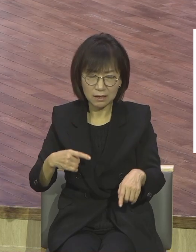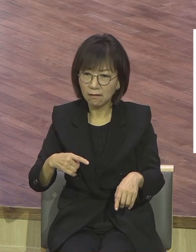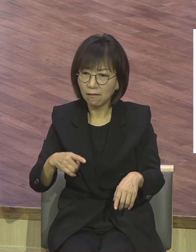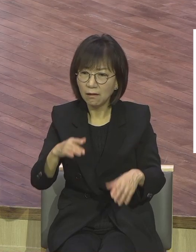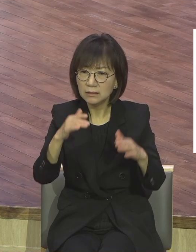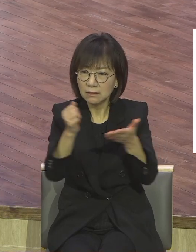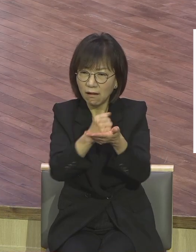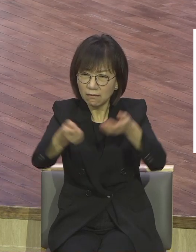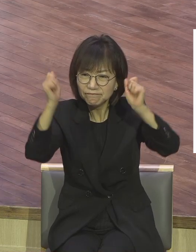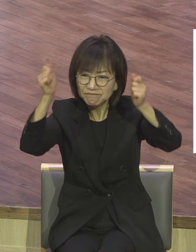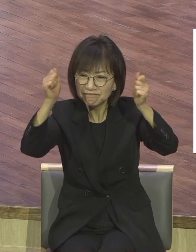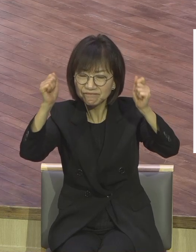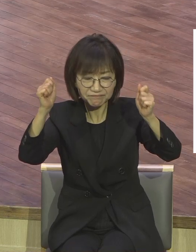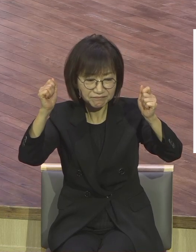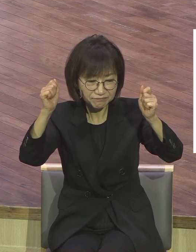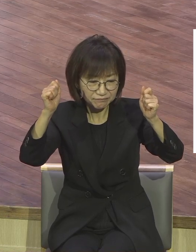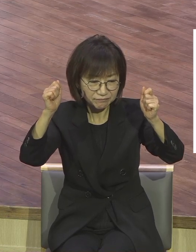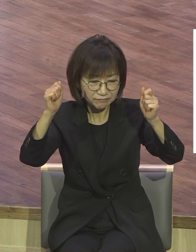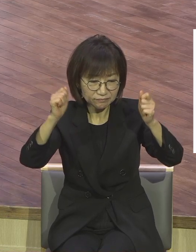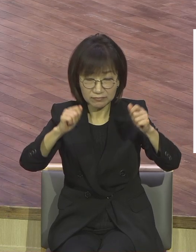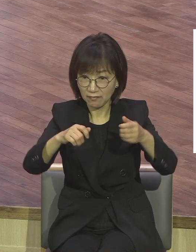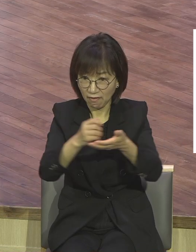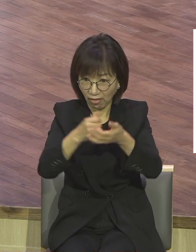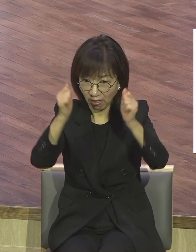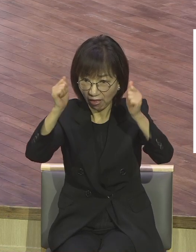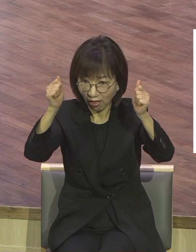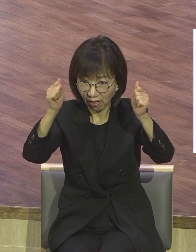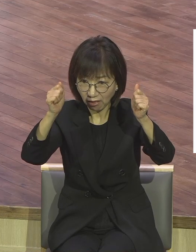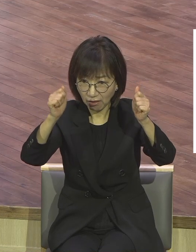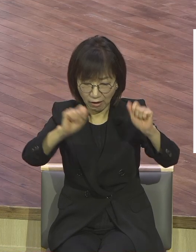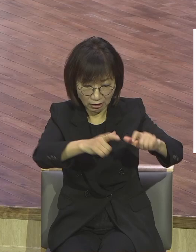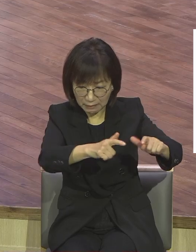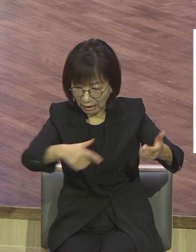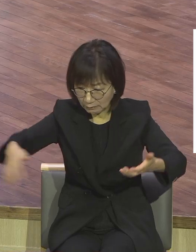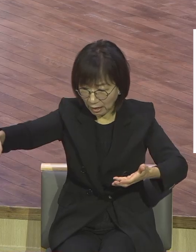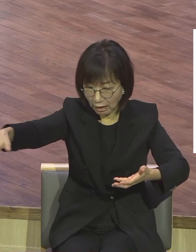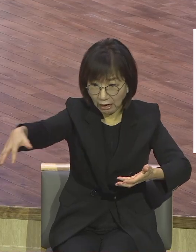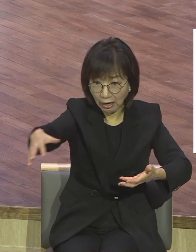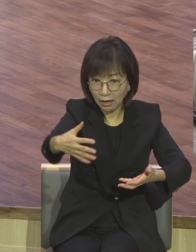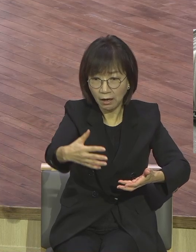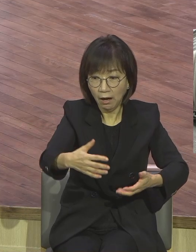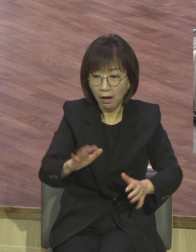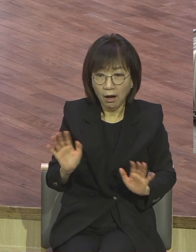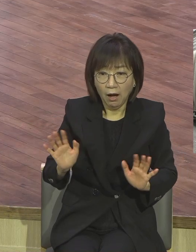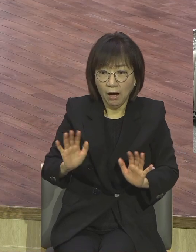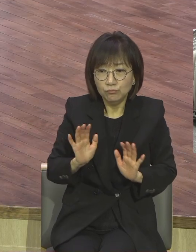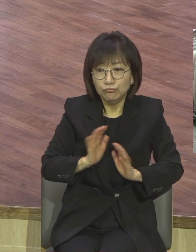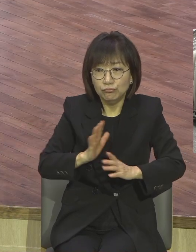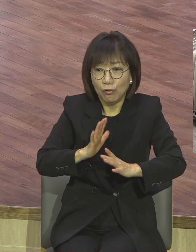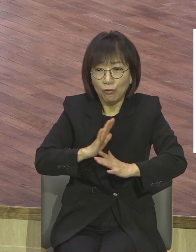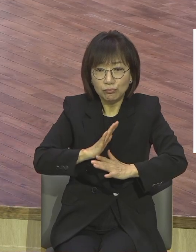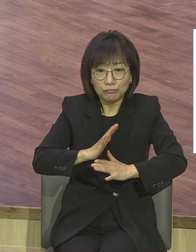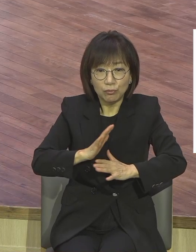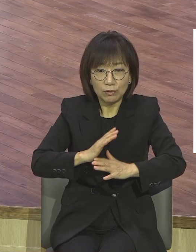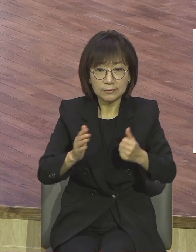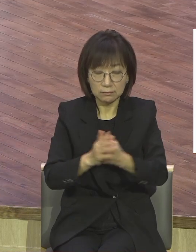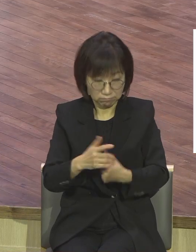출신들이에요. 저 겁나서 못 때립니다. 겁이 나서 나는 못 치워 못 치워. 무속인들이 그래요.